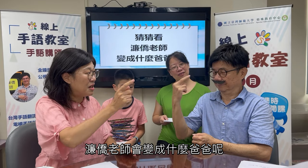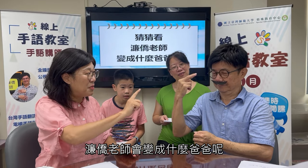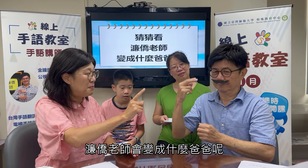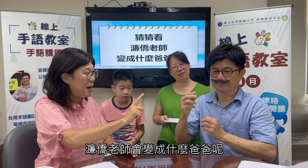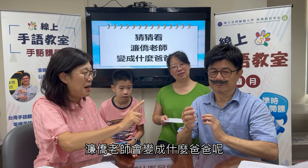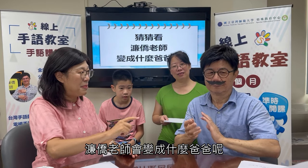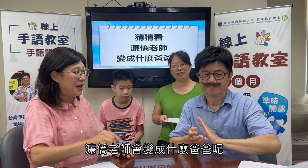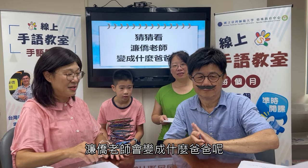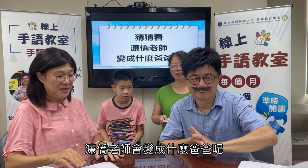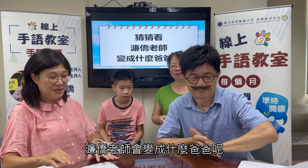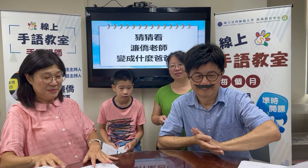么爸爸呢？